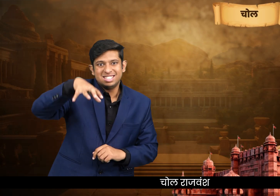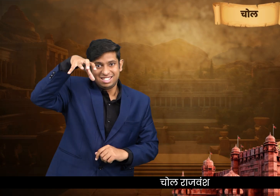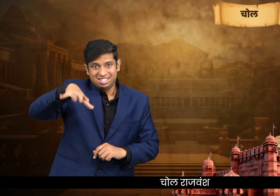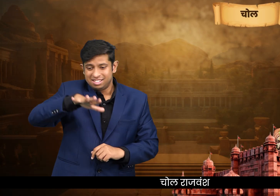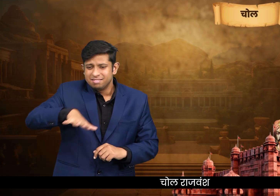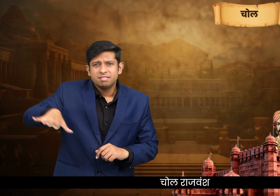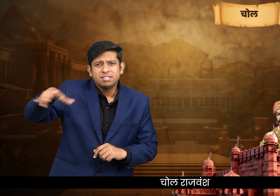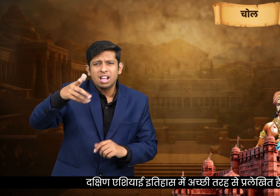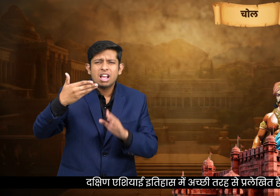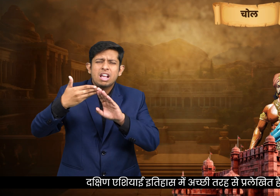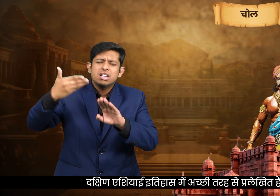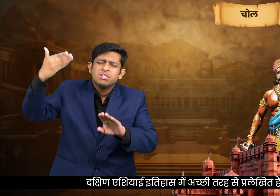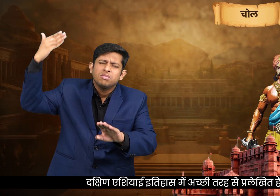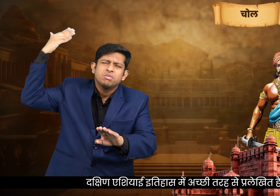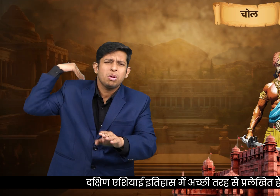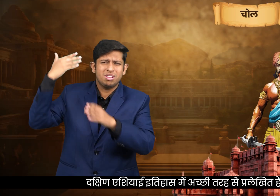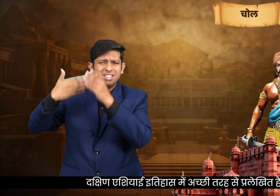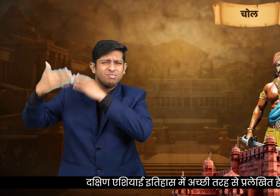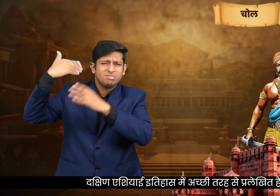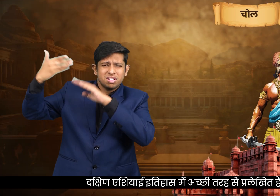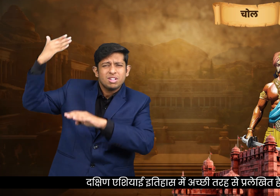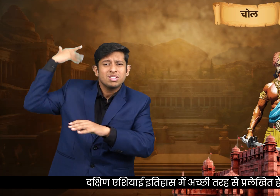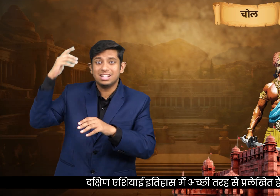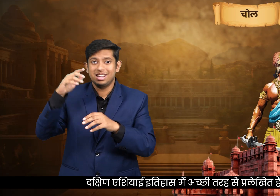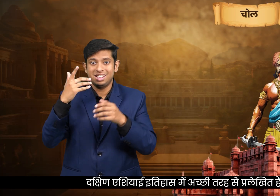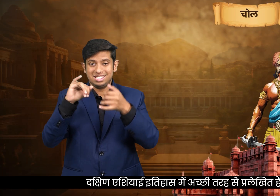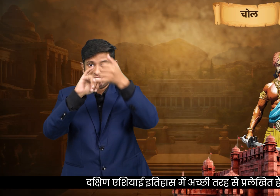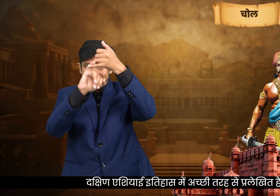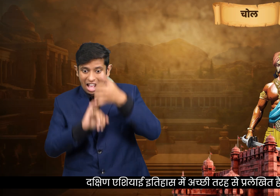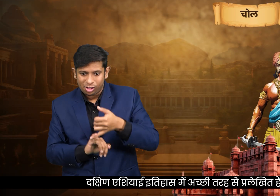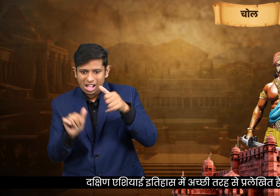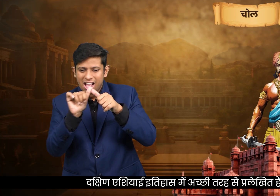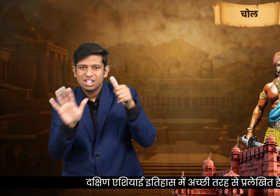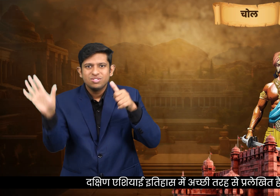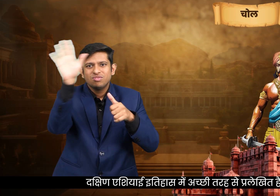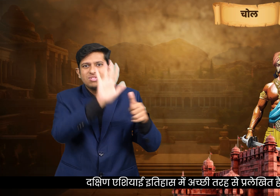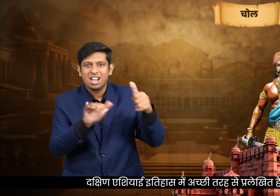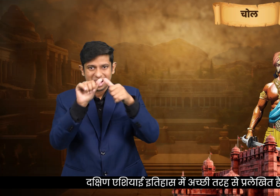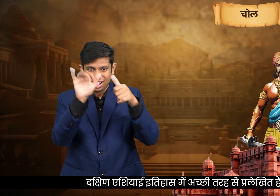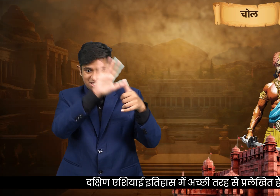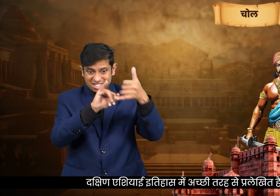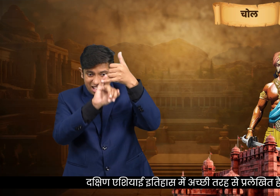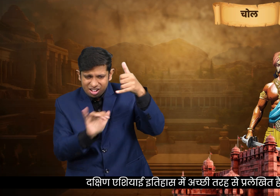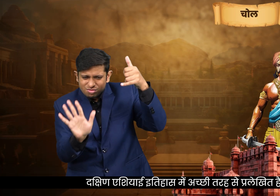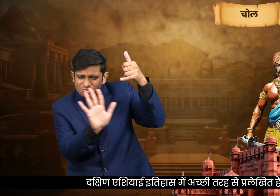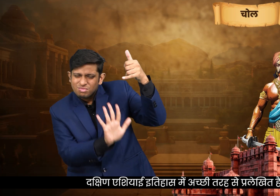चौल राजवंश दक्षिण एशियाई इतिहास में अच्छी तरह से प्रलेखित